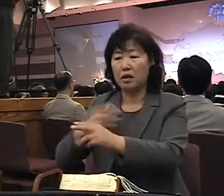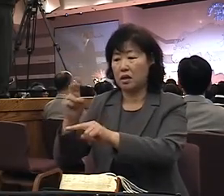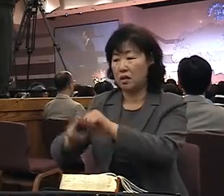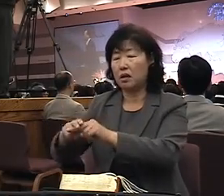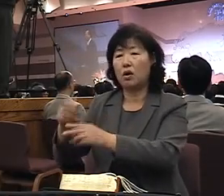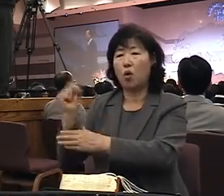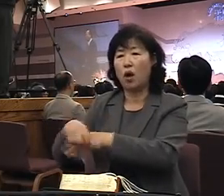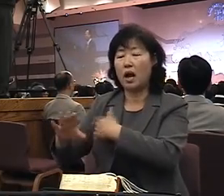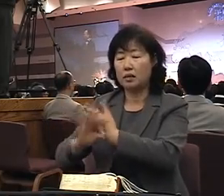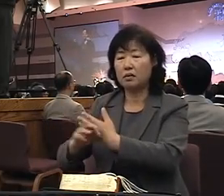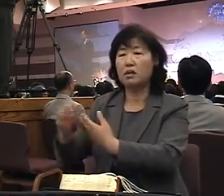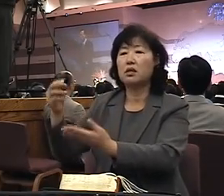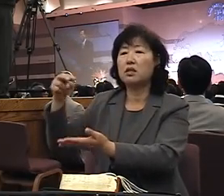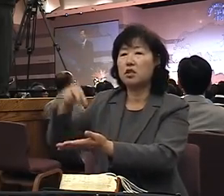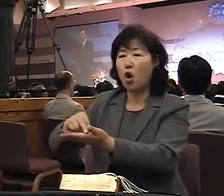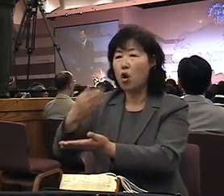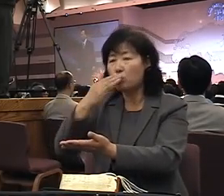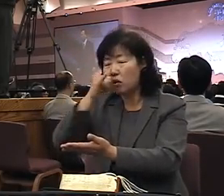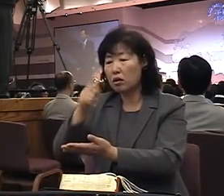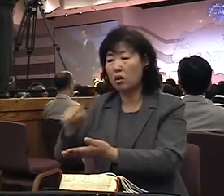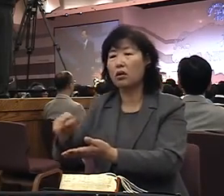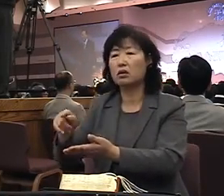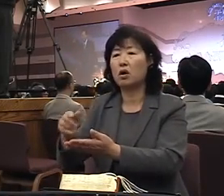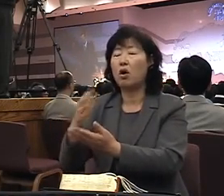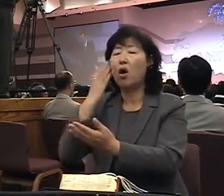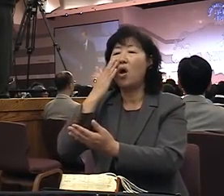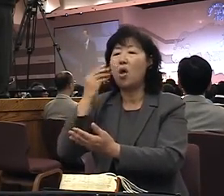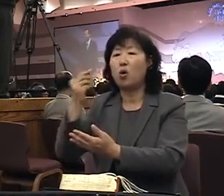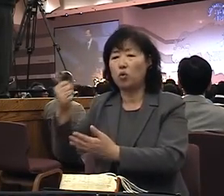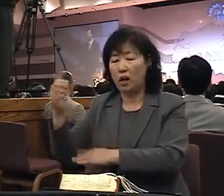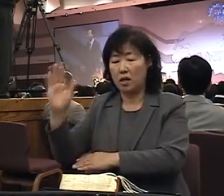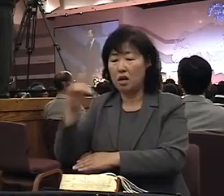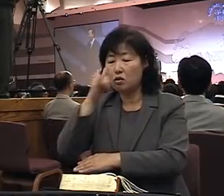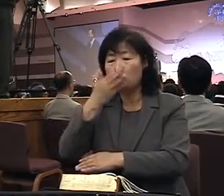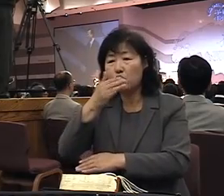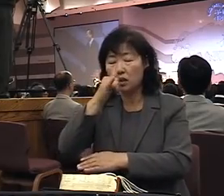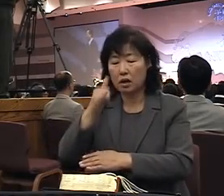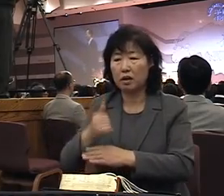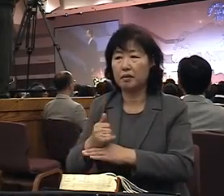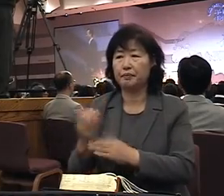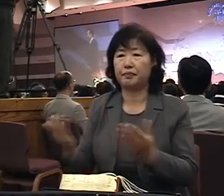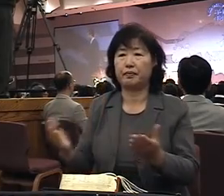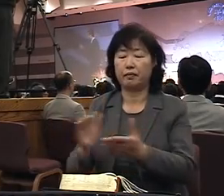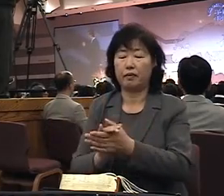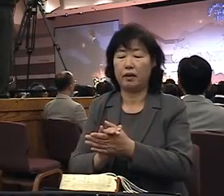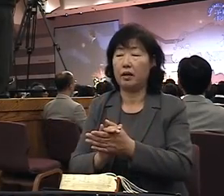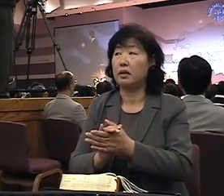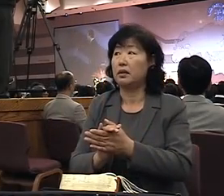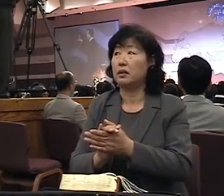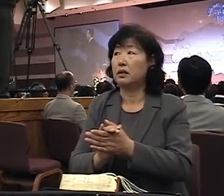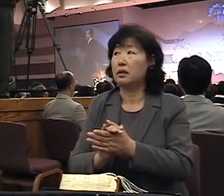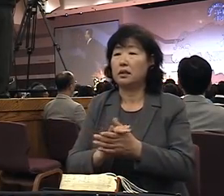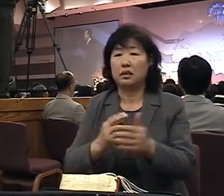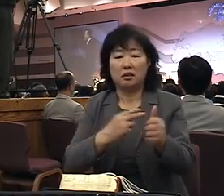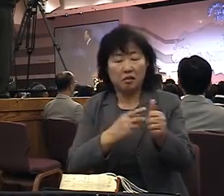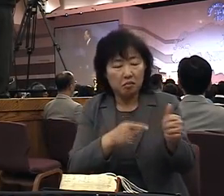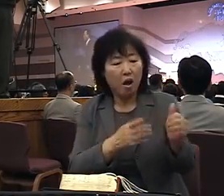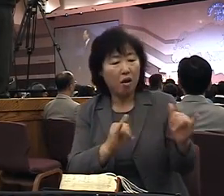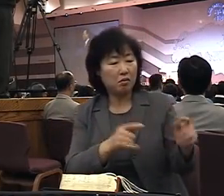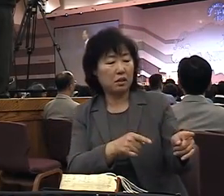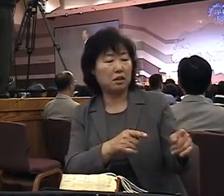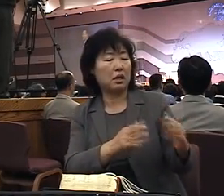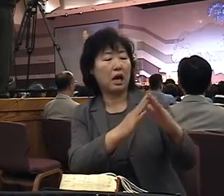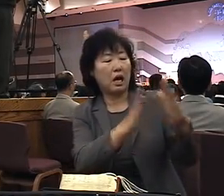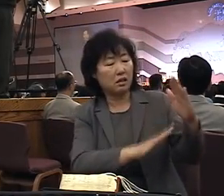허락하시면 설 수도 있고 거기서 형통하게 될 수 있다는 것을 믿으시기를 바랍니다. 카운슬러들이 이제 이 가정은 가망이 없다,